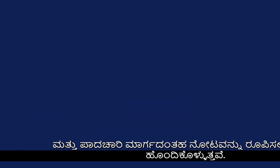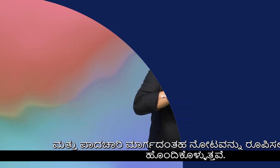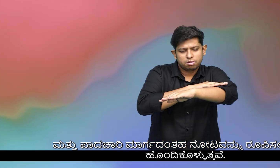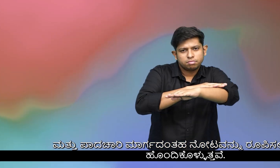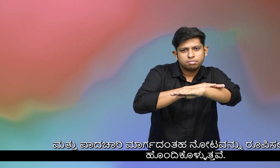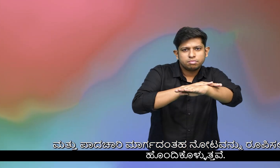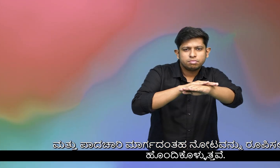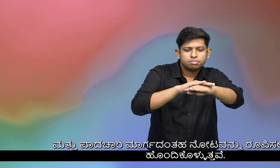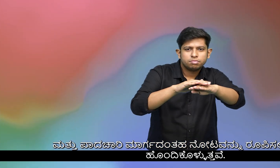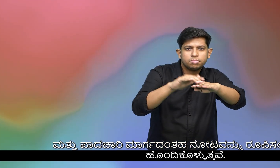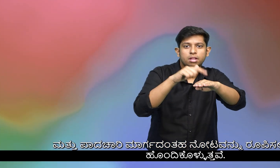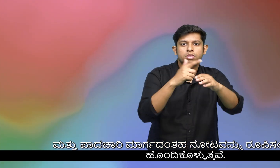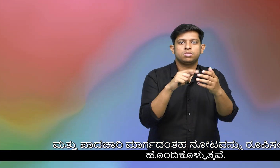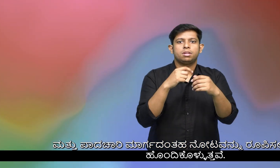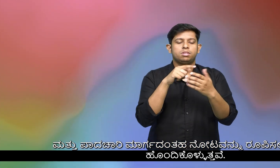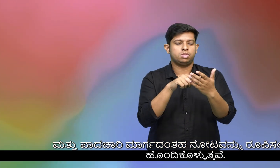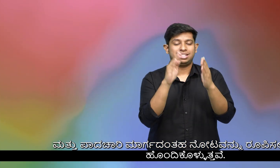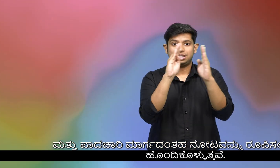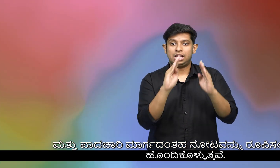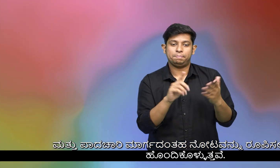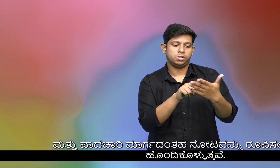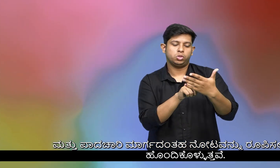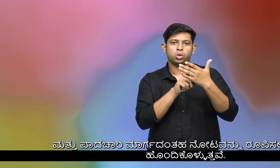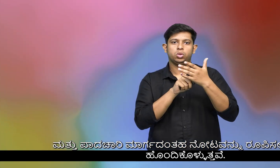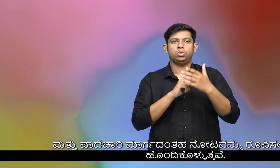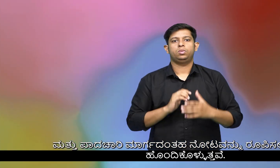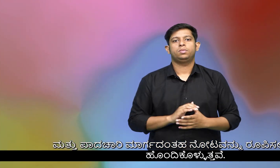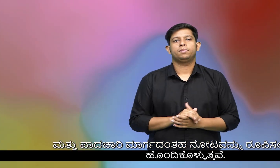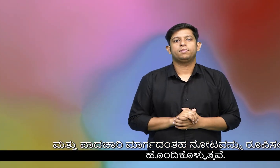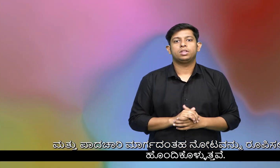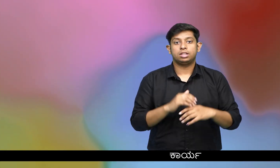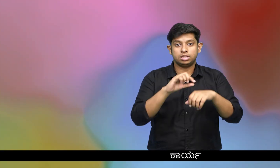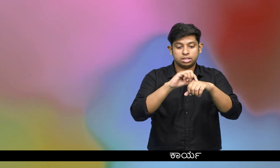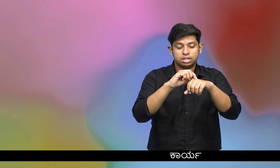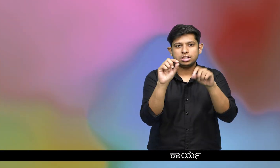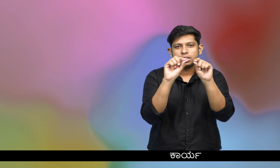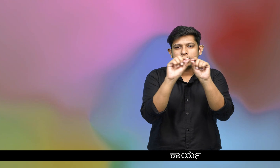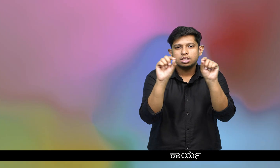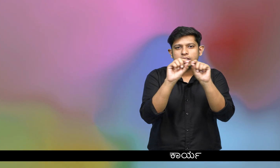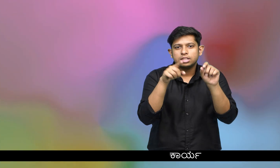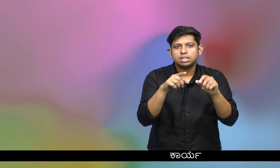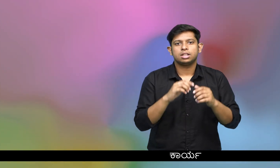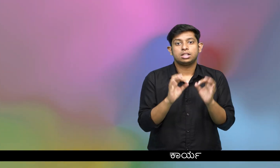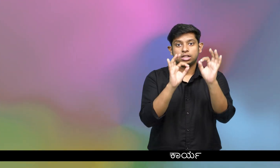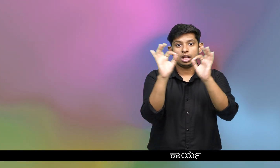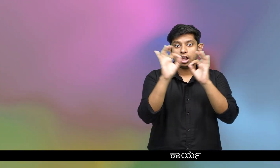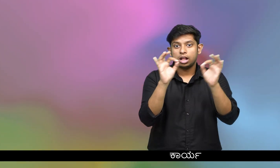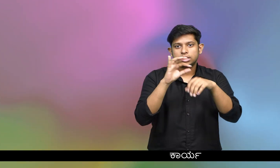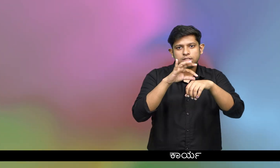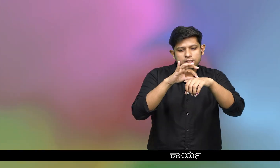ಪಾದಚಾರಿ ಮಾರ್ಗದಂಥ ನೋಟವನ್ನು ರೂಪಿಸಲು ಒಟ್ಟಿಗೆ ಹೊಂದಿಕೊಳ್ಳುತ್ತವೆ. 2. ಚರ್ಮದ ಎಪಿಥಿಯಲ್ ಕೋಶಗಳು